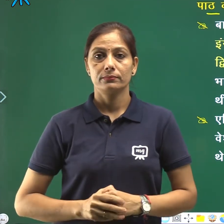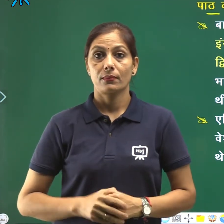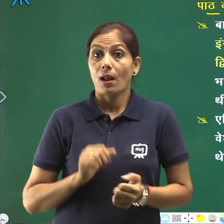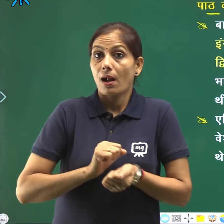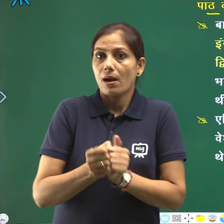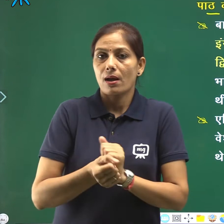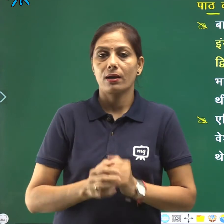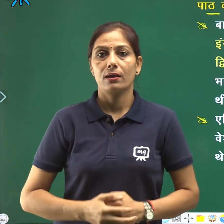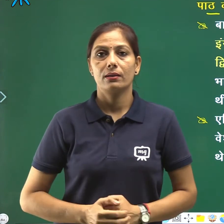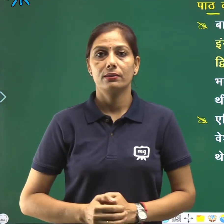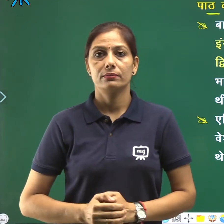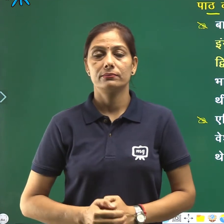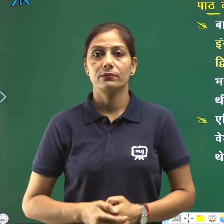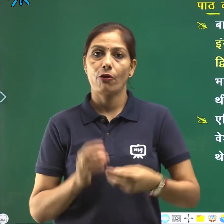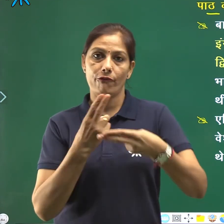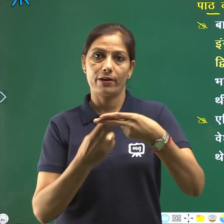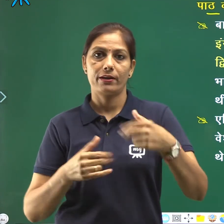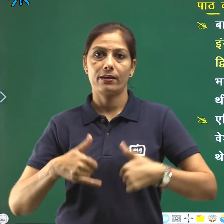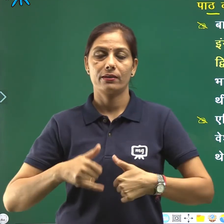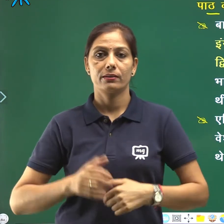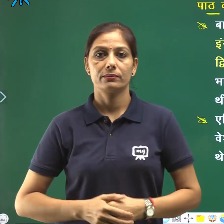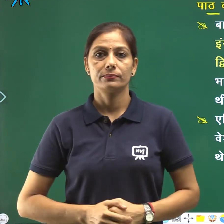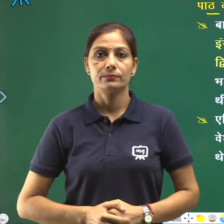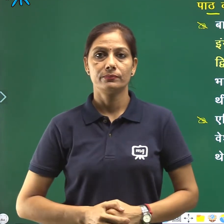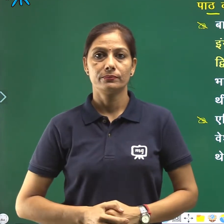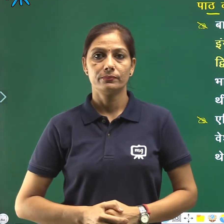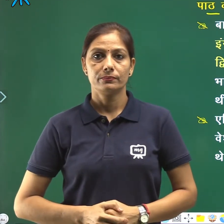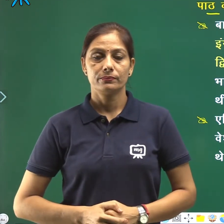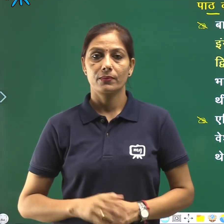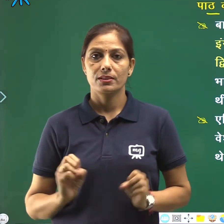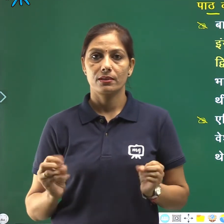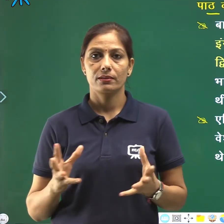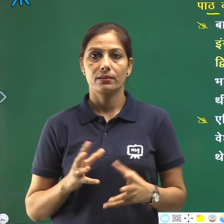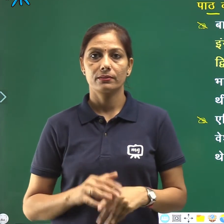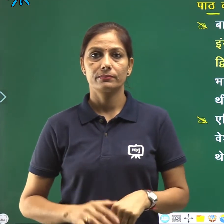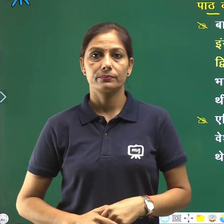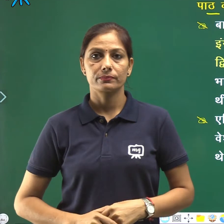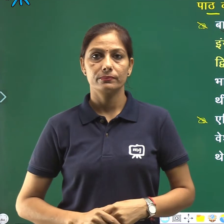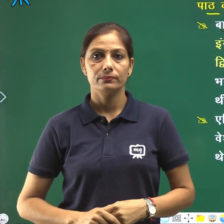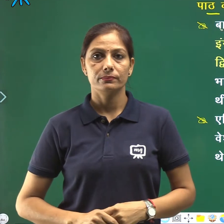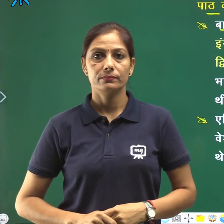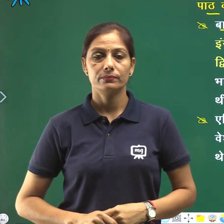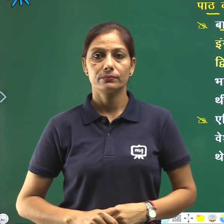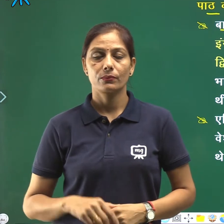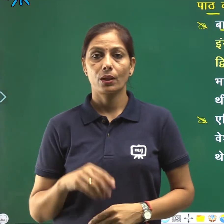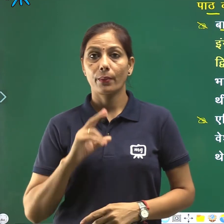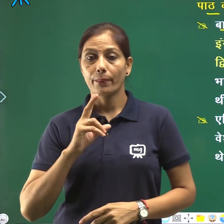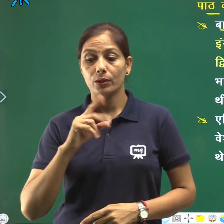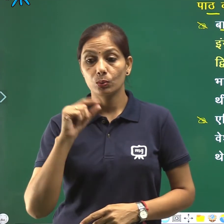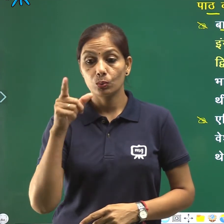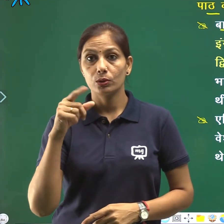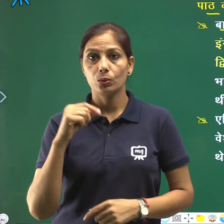घटना का वर्णन है। शुरू करें। बात उन दिनों की